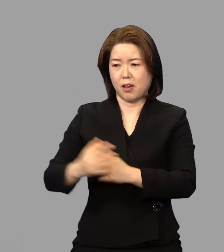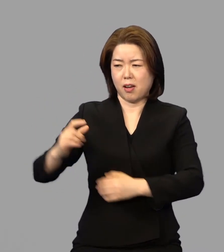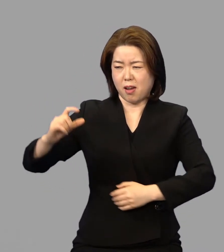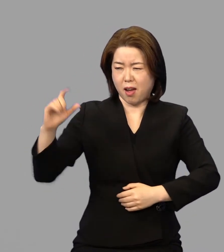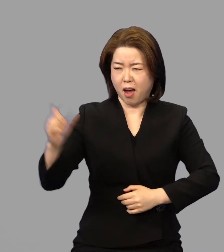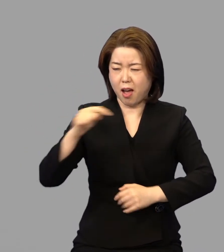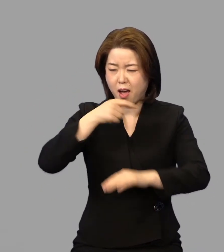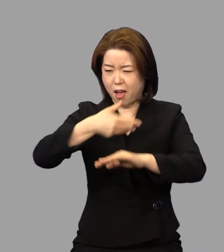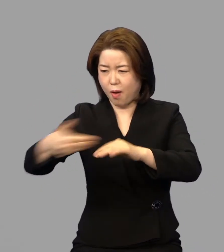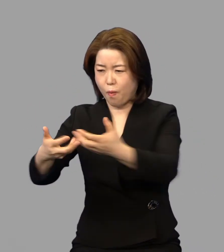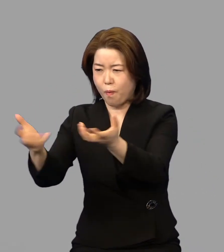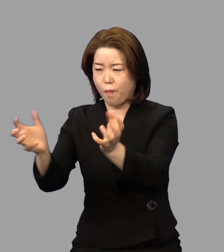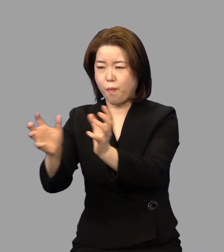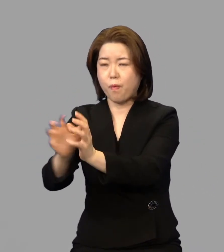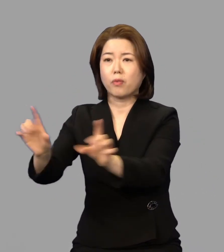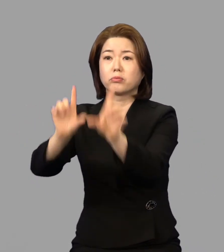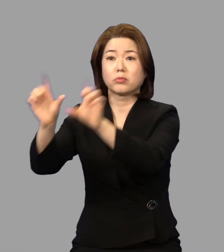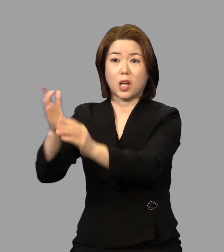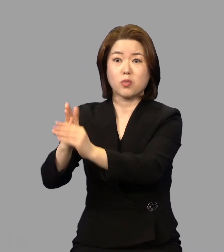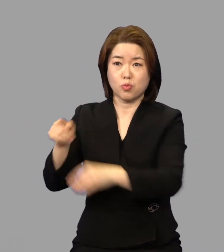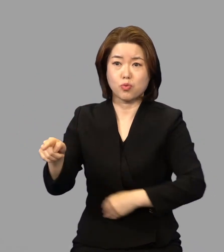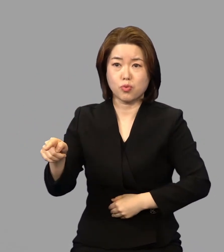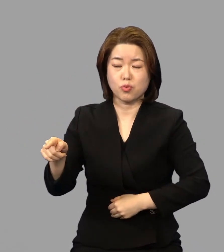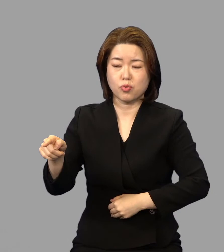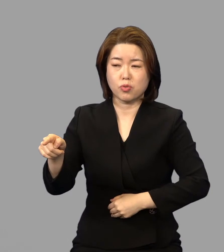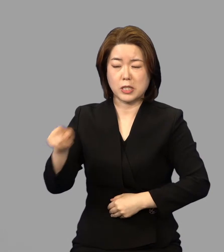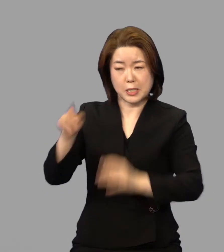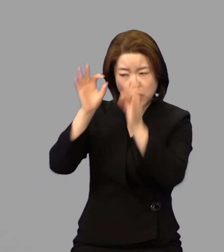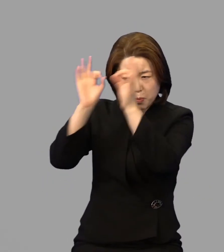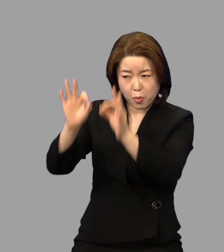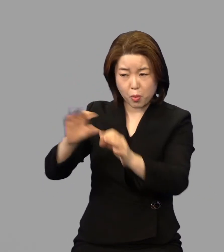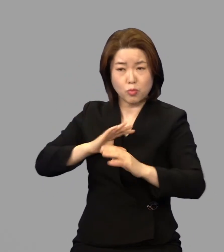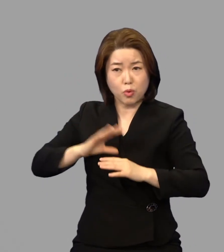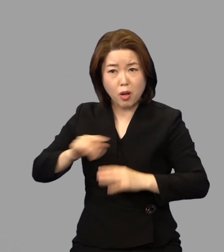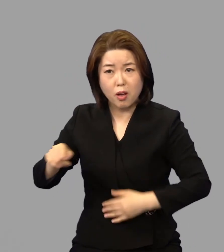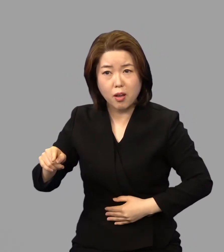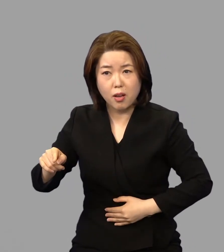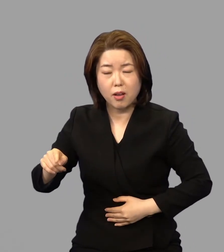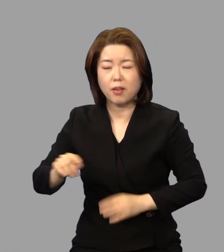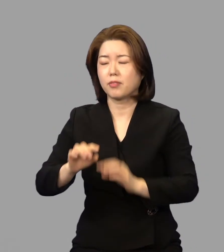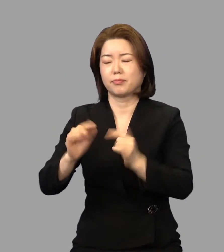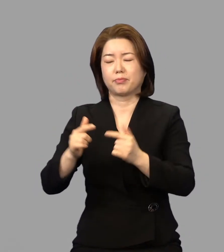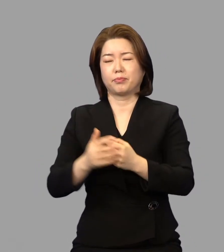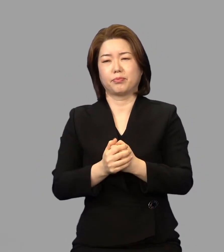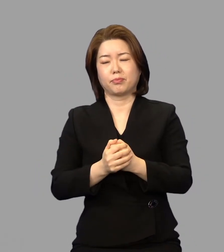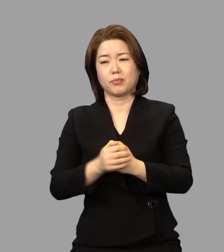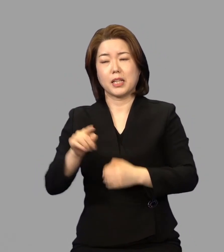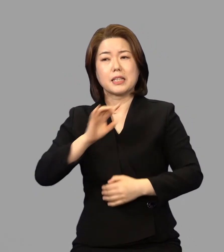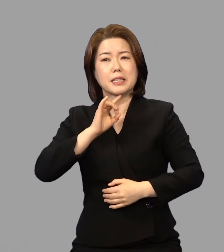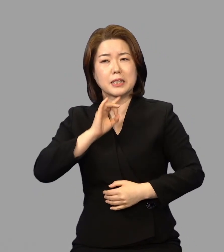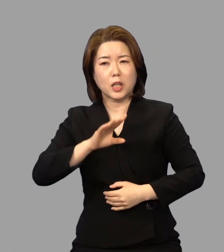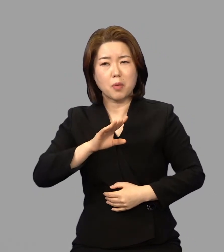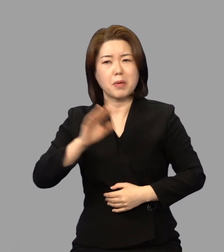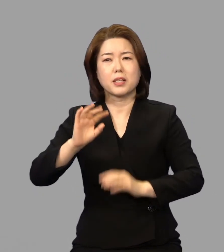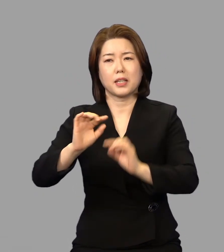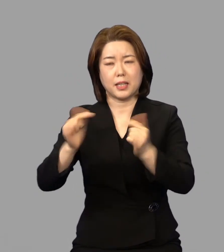살고 있었습니다. 그래서 두려운 것일까요? 그렇게만